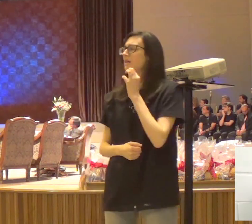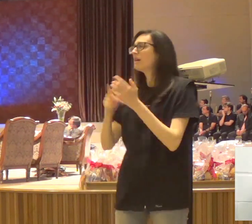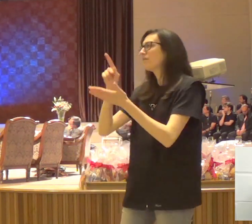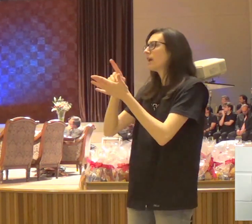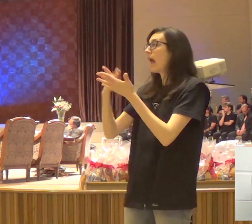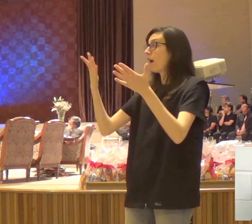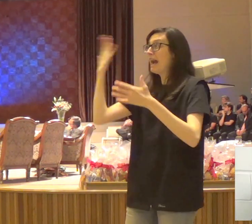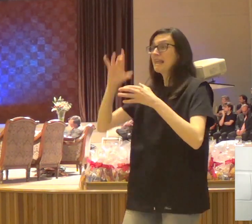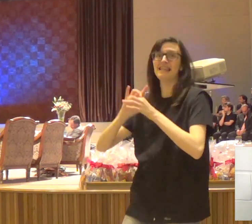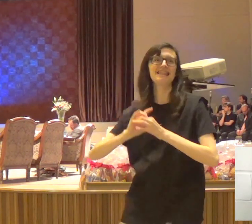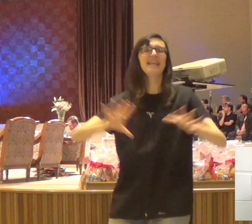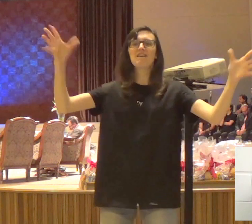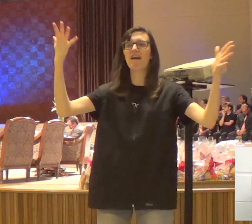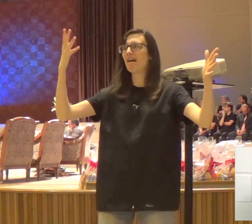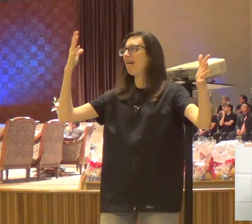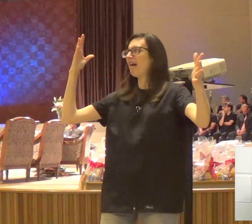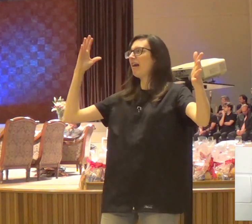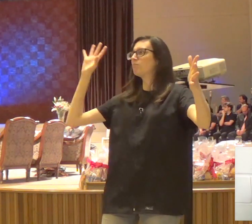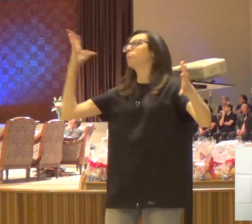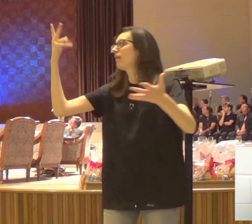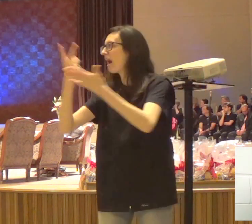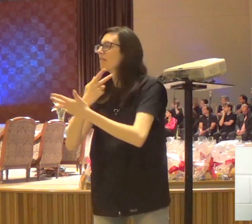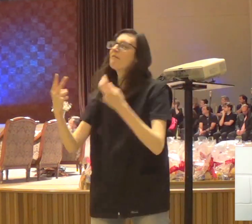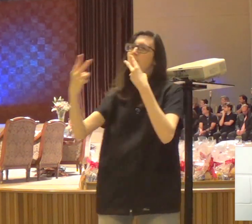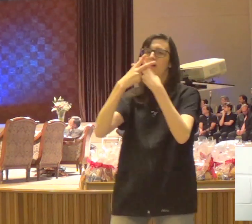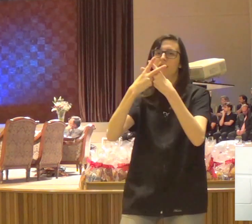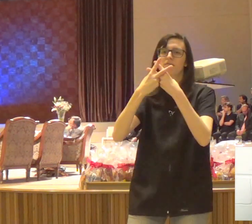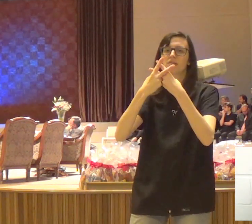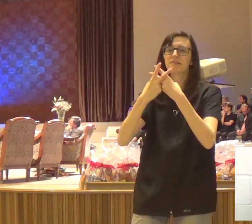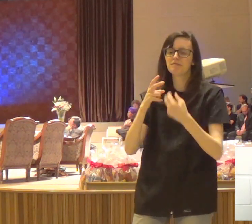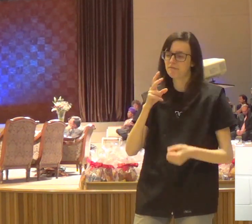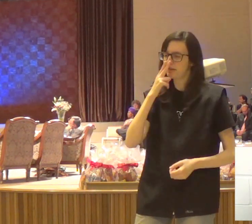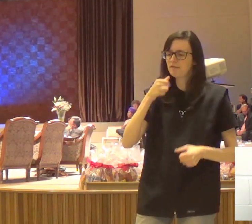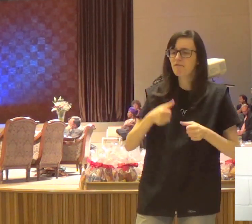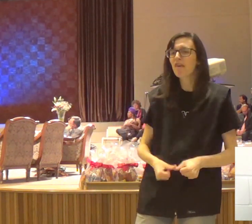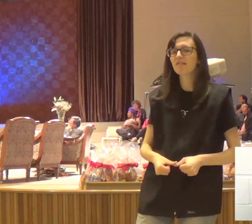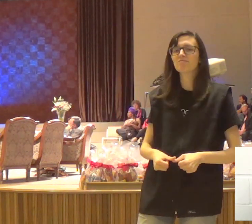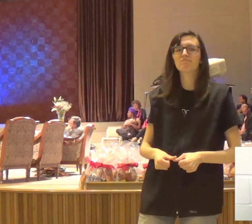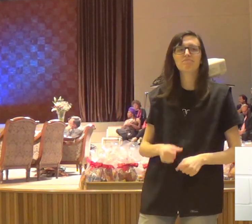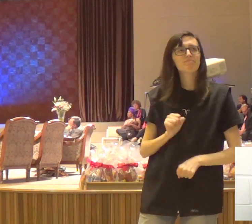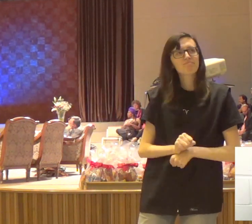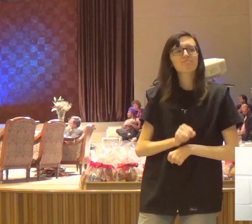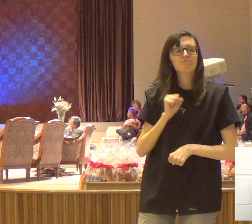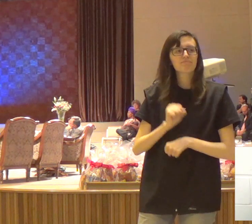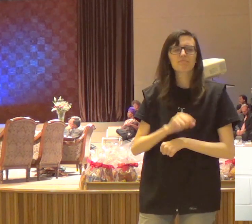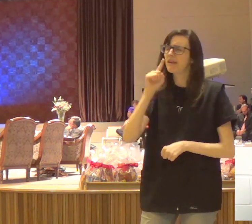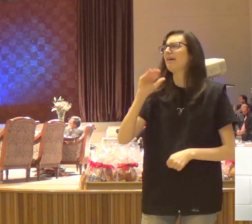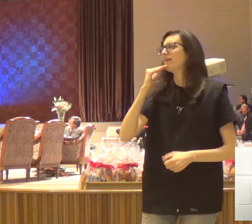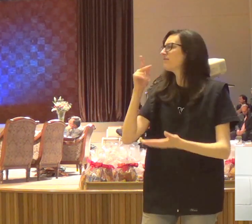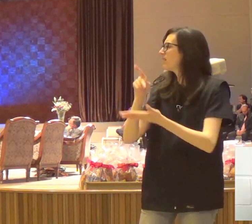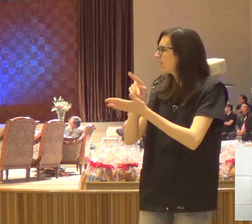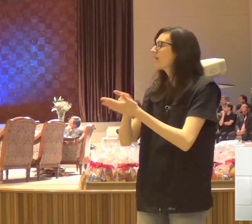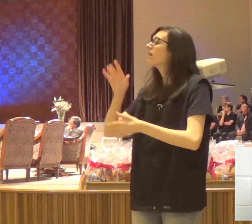privado da minha liberdade, mas creio que por um erro do passado, uma falha humana, com certeza. Mas